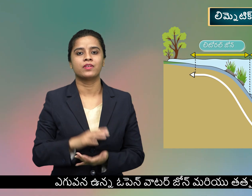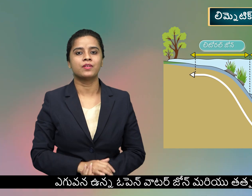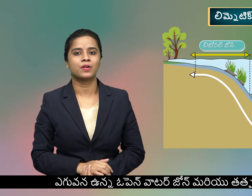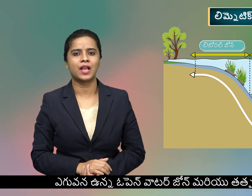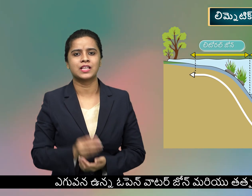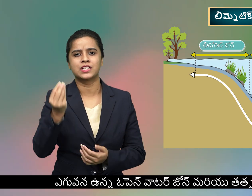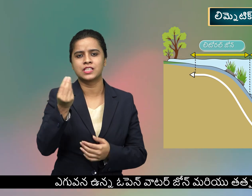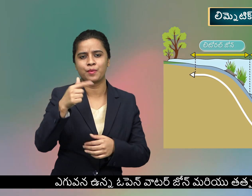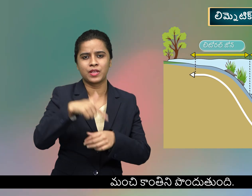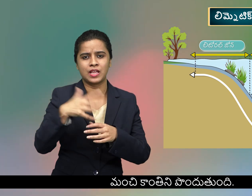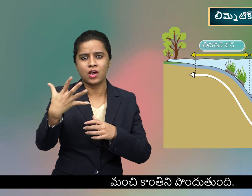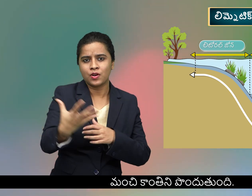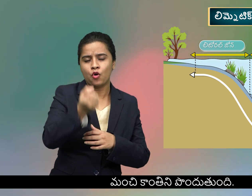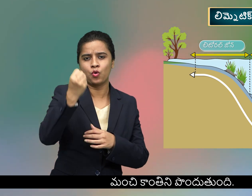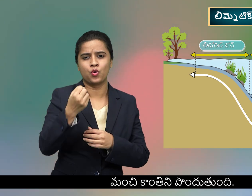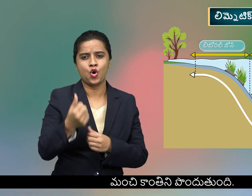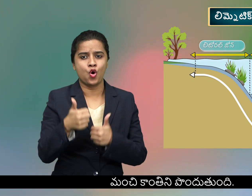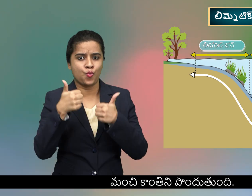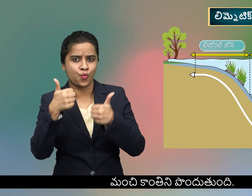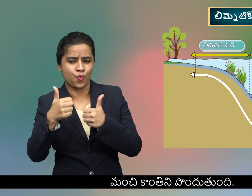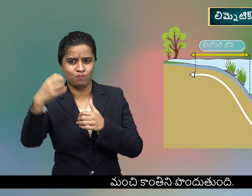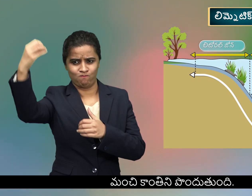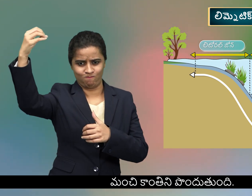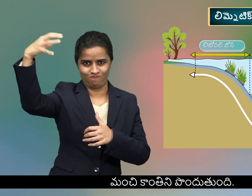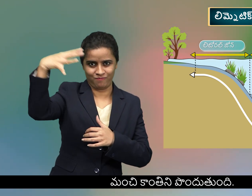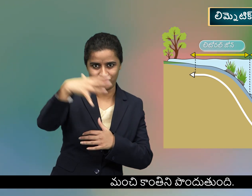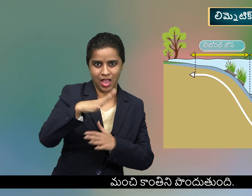తత్ఫలితంగా మంచి కాంతిని పొందుతుంది.